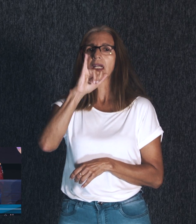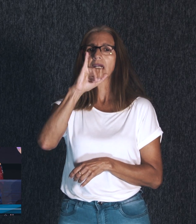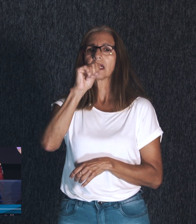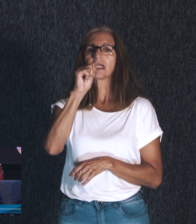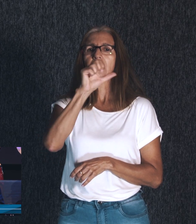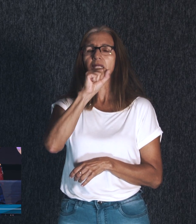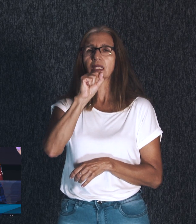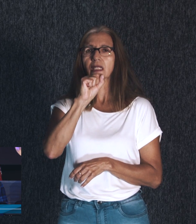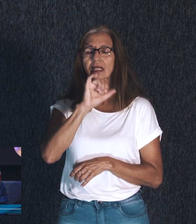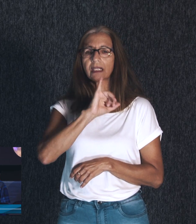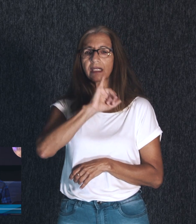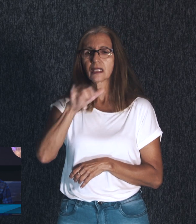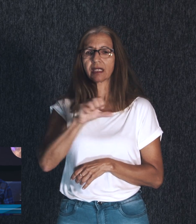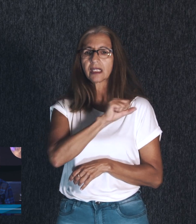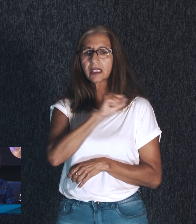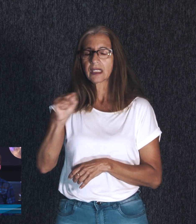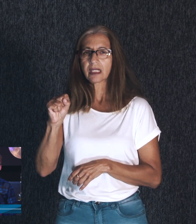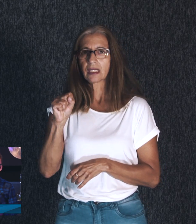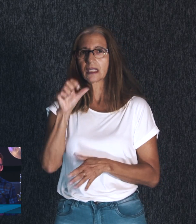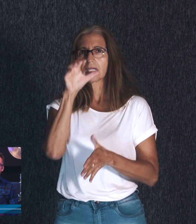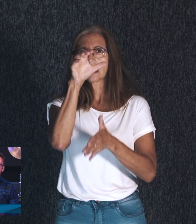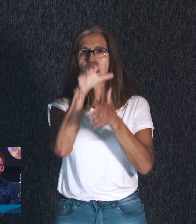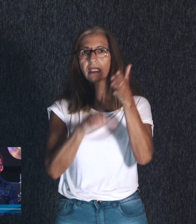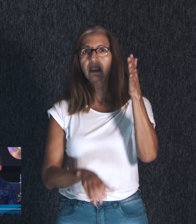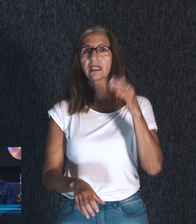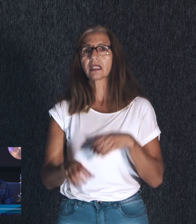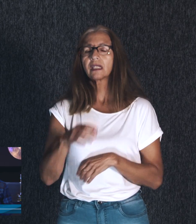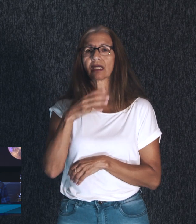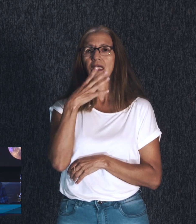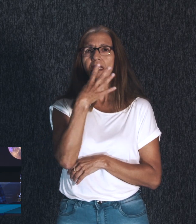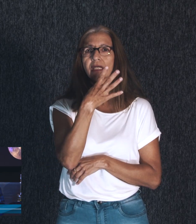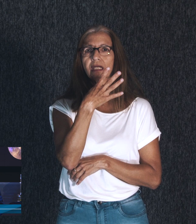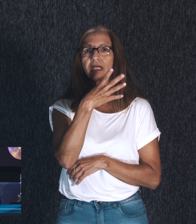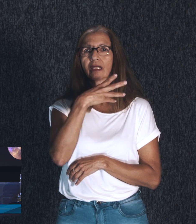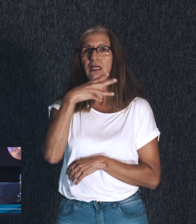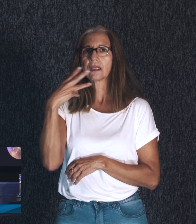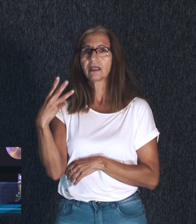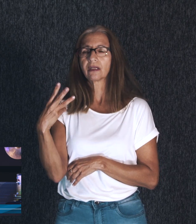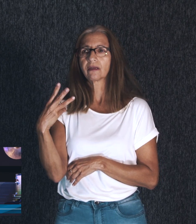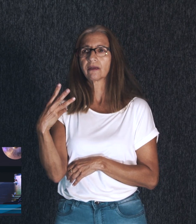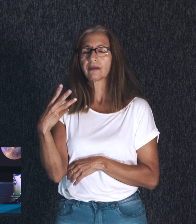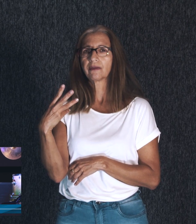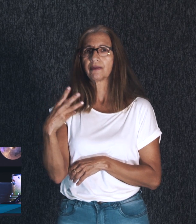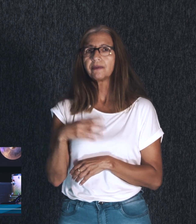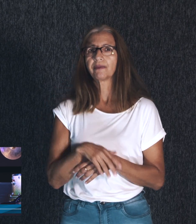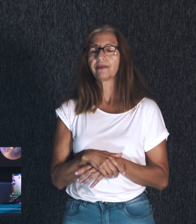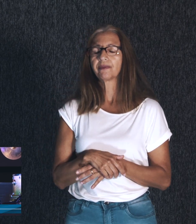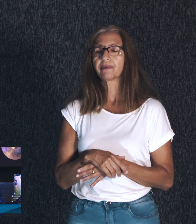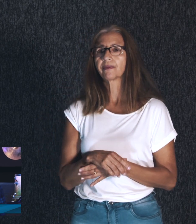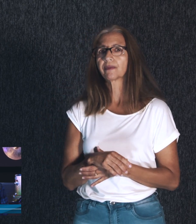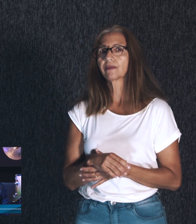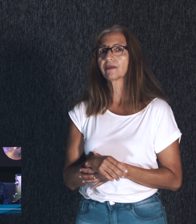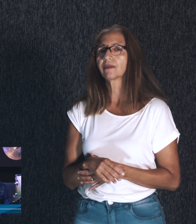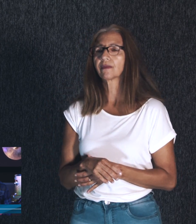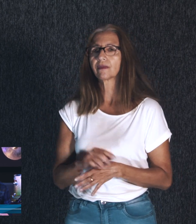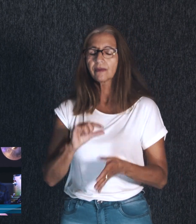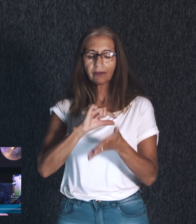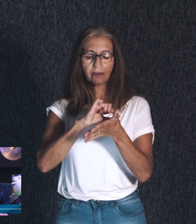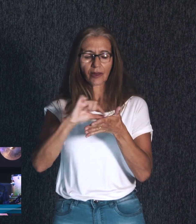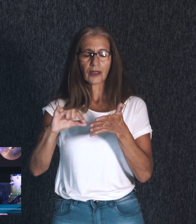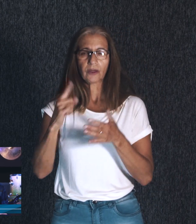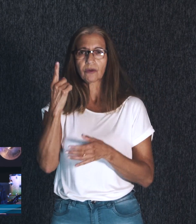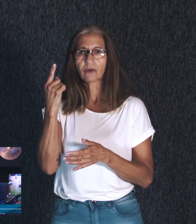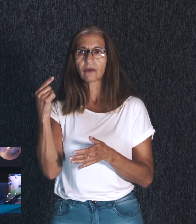Isaías capítulo 43. Isaías, no capítulo 43, versículo